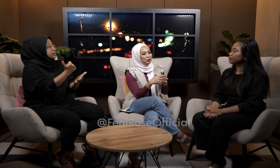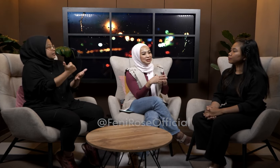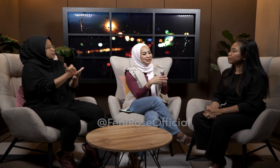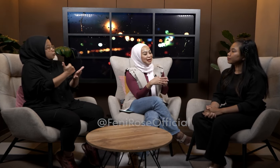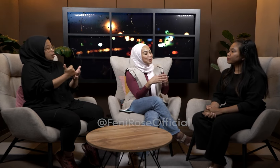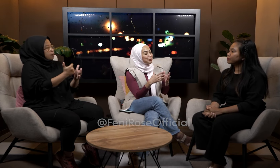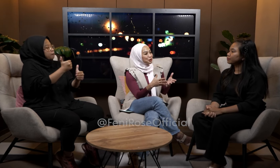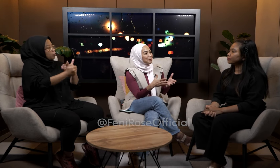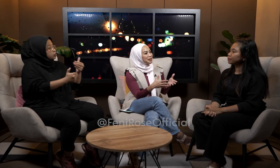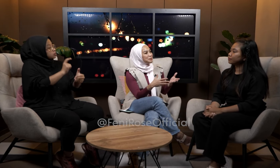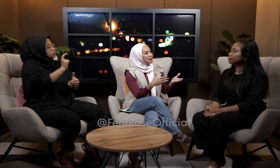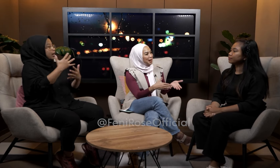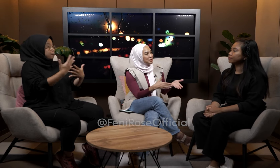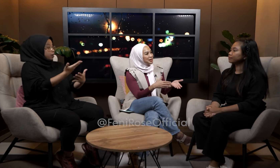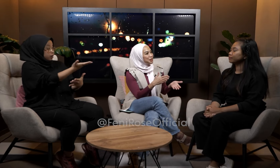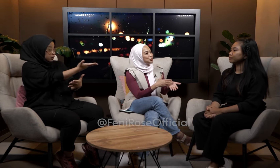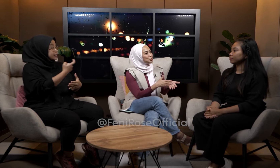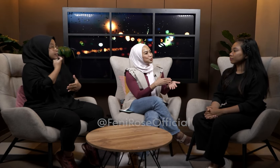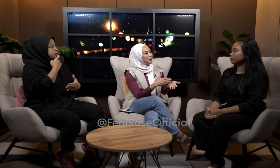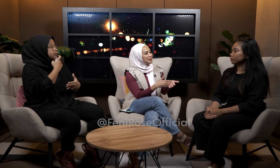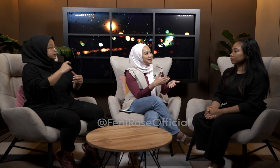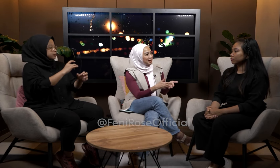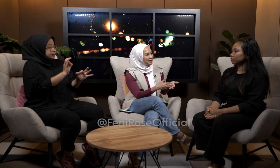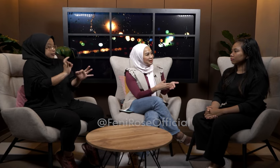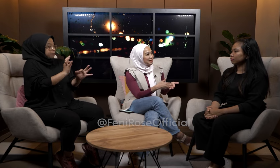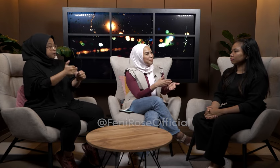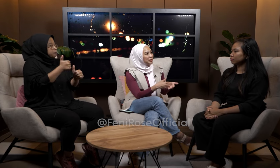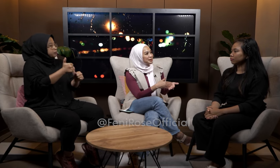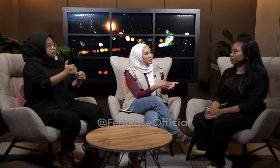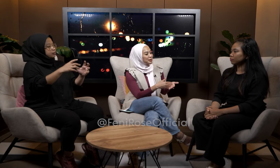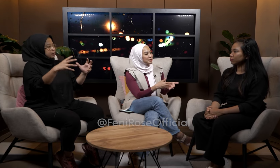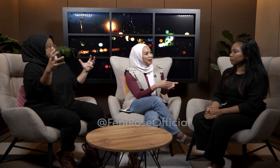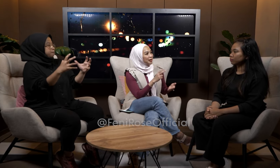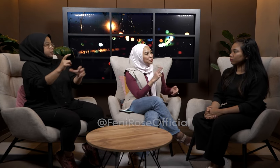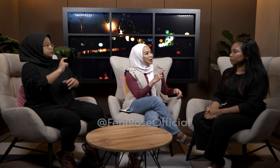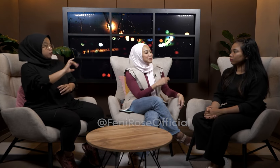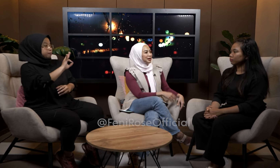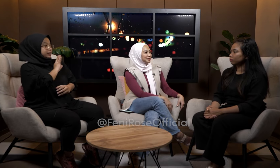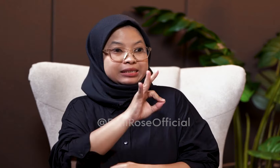prosesnya kamu sampai diminta menjadi juru bahasa isyarat di Debat Capres yang kedua